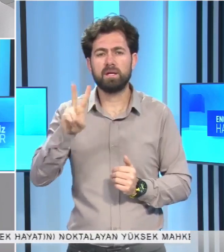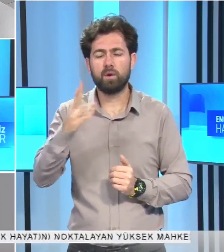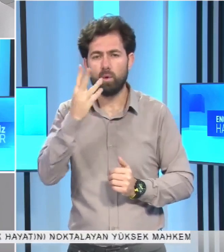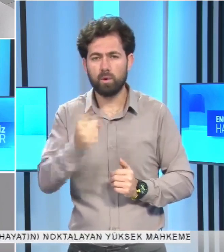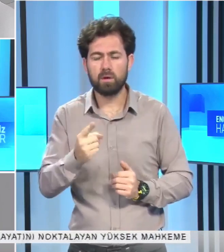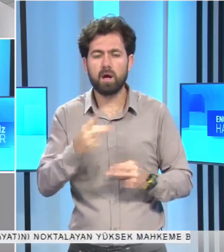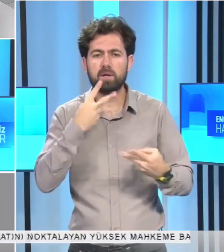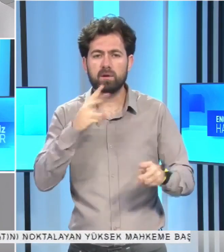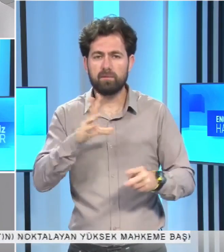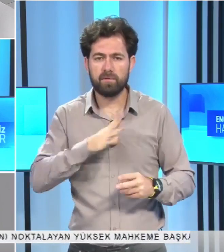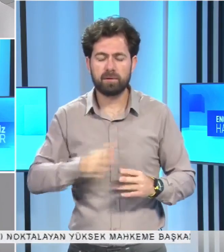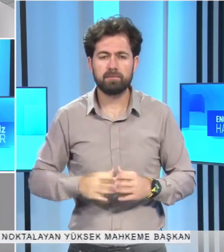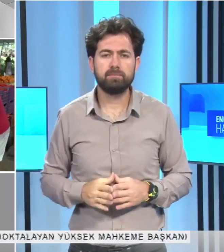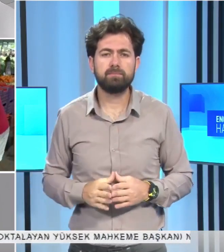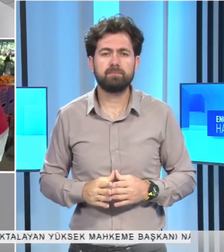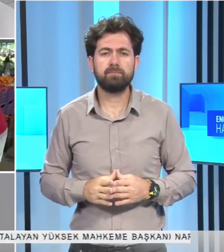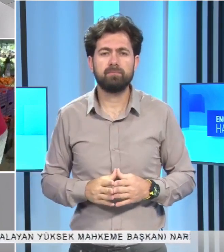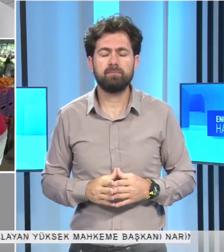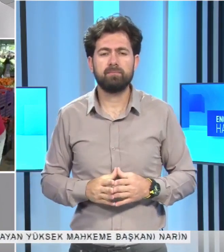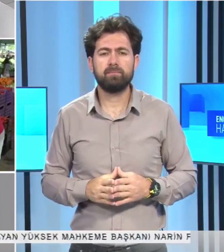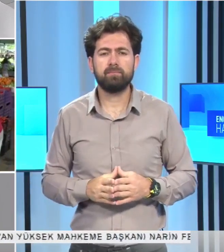%5.92 olarak açıklandı.